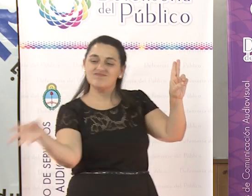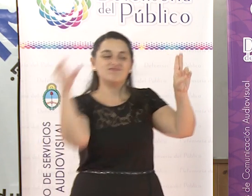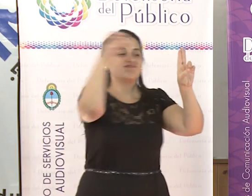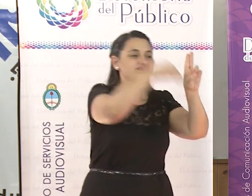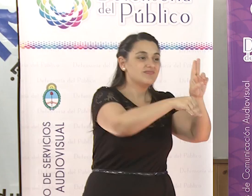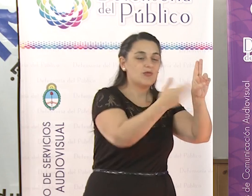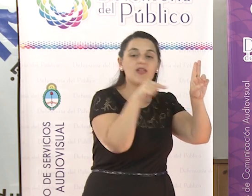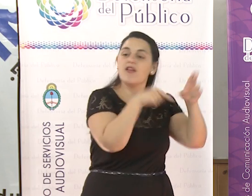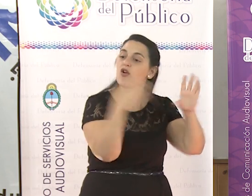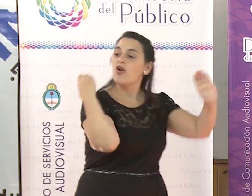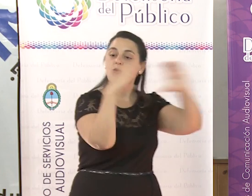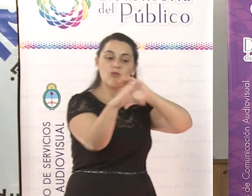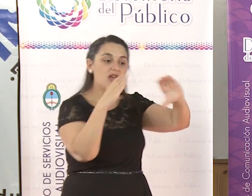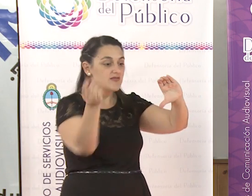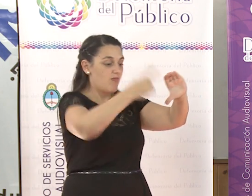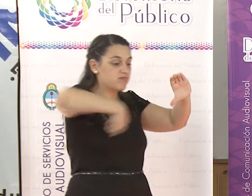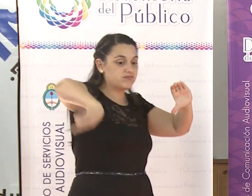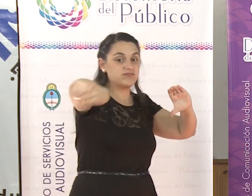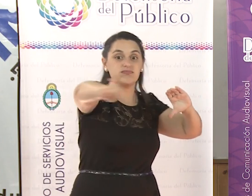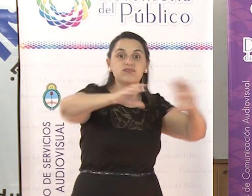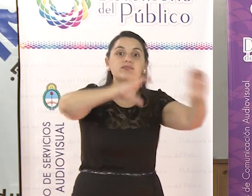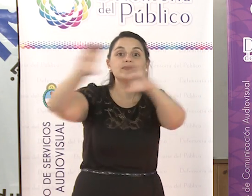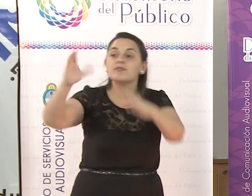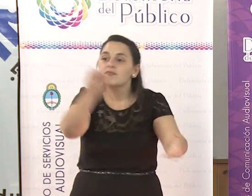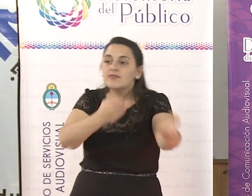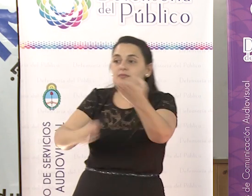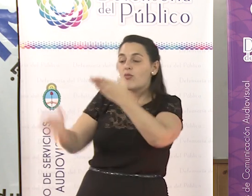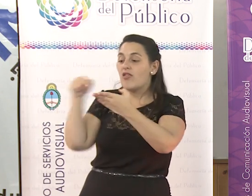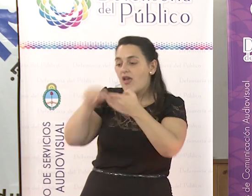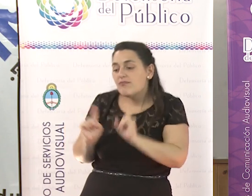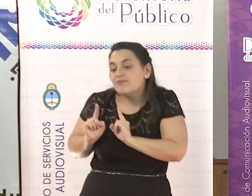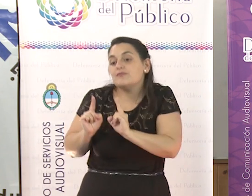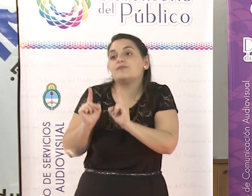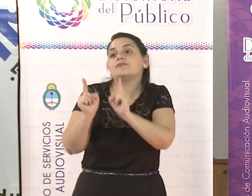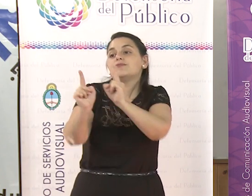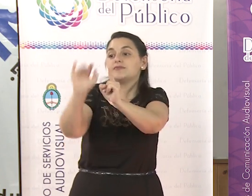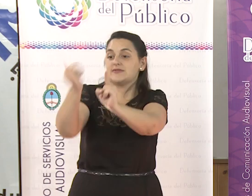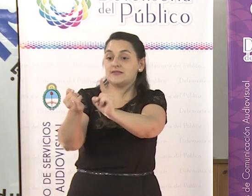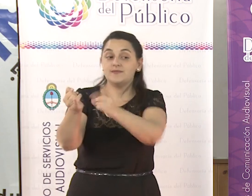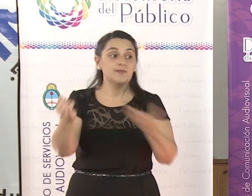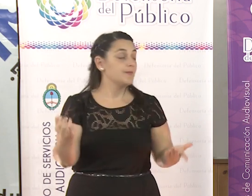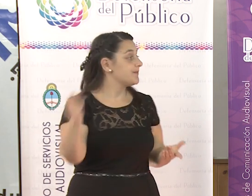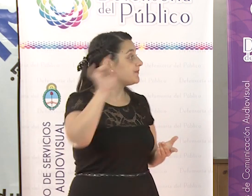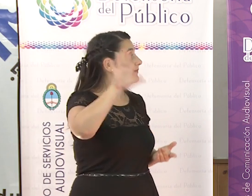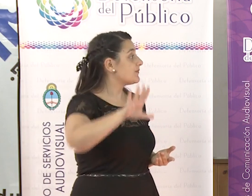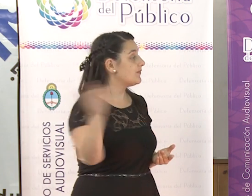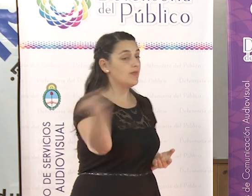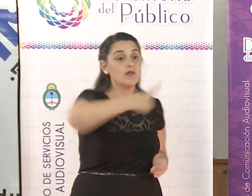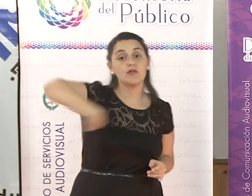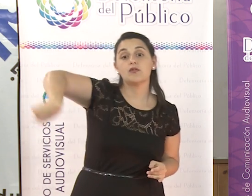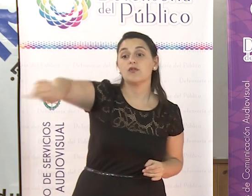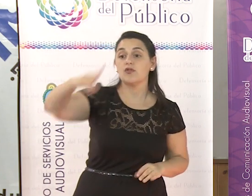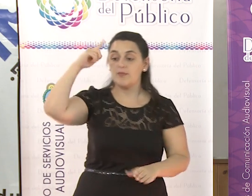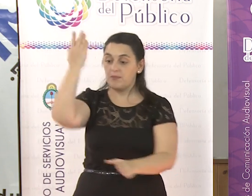comunicación que la organización en modo llevando adelante hemos podido durar en todo este tiempo y simplemente lo que hemos hecho fue difundirlo